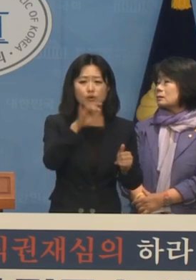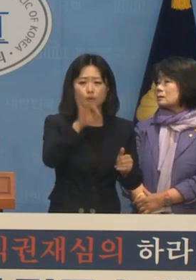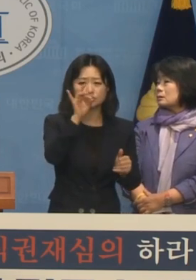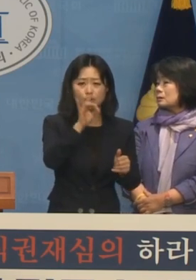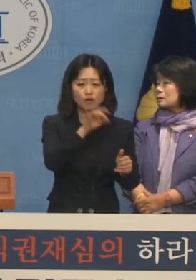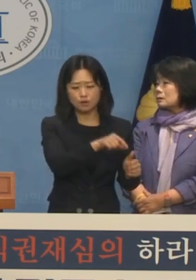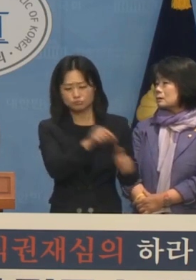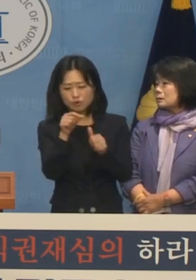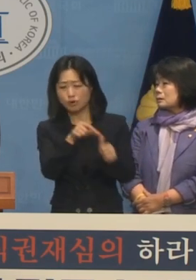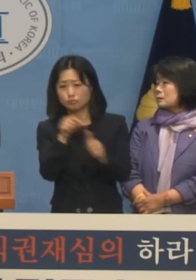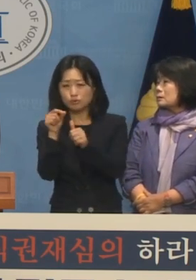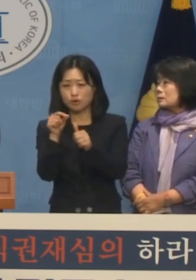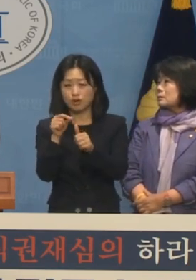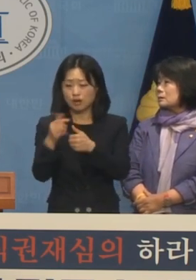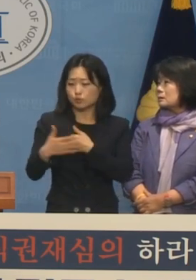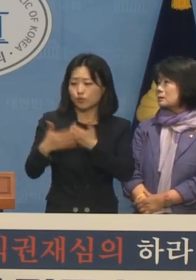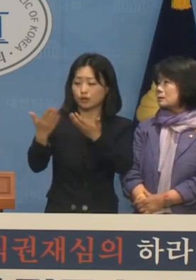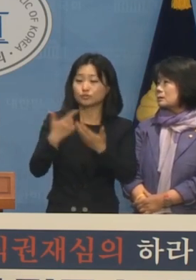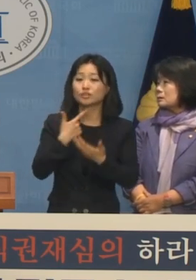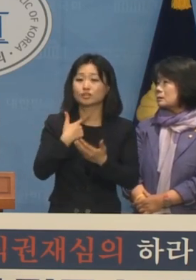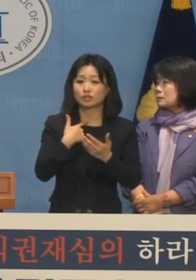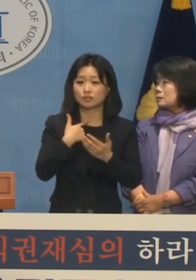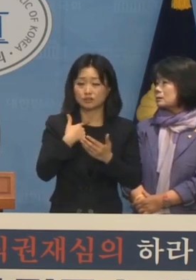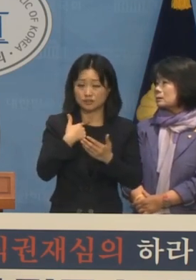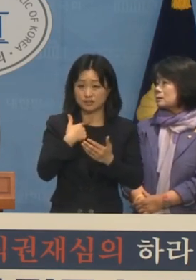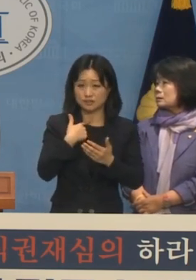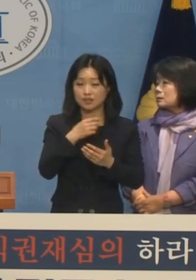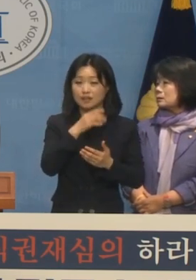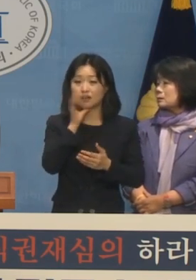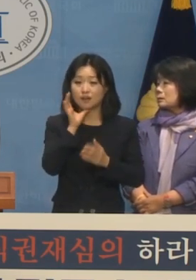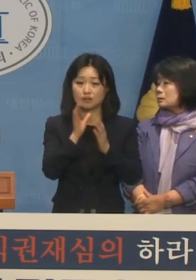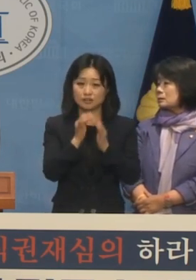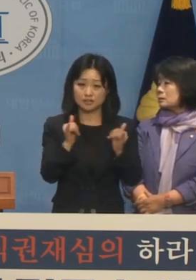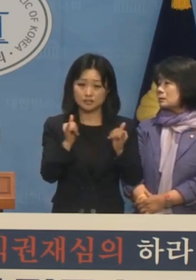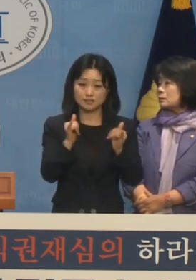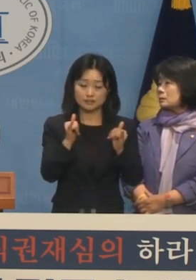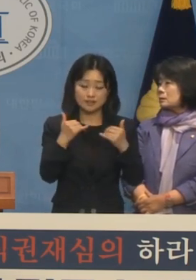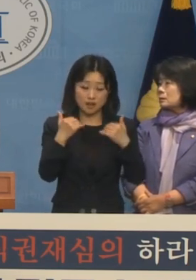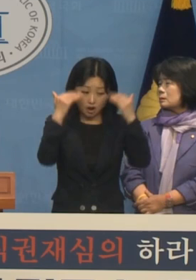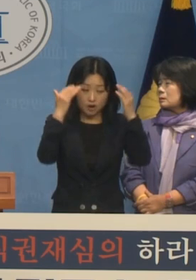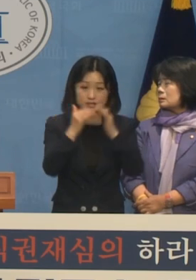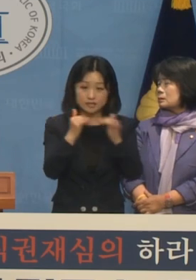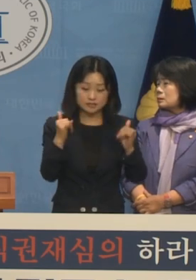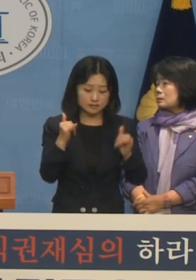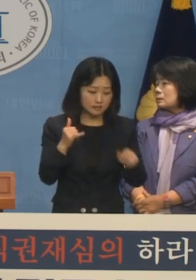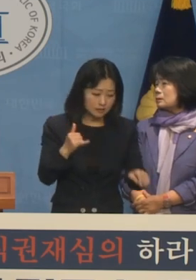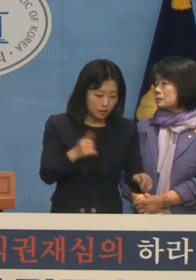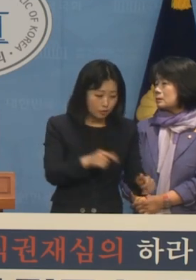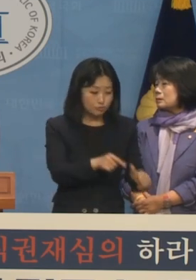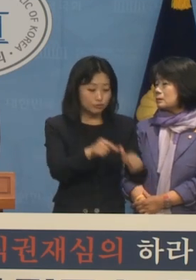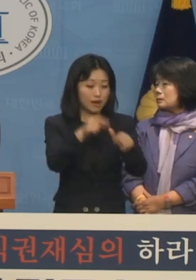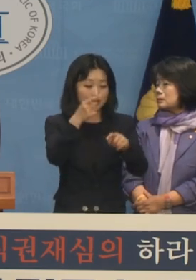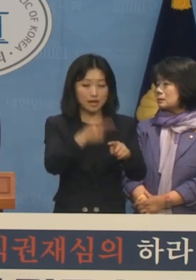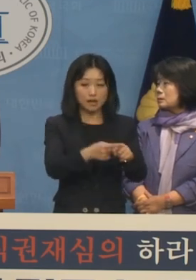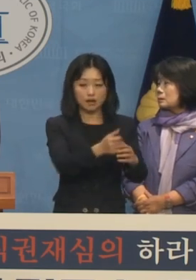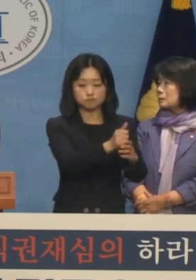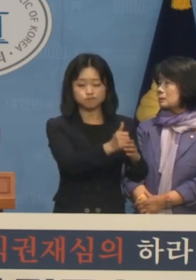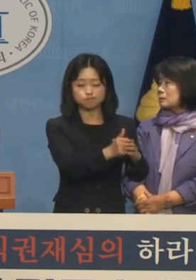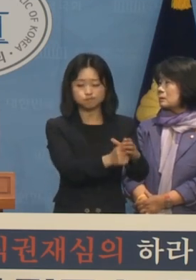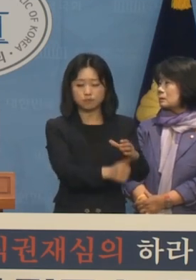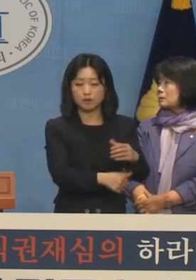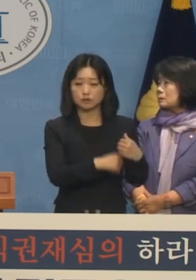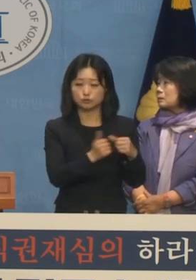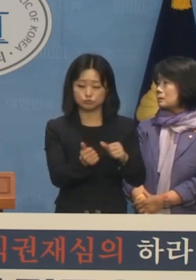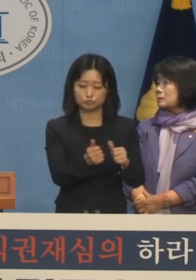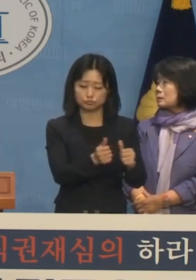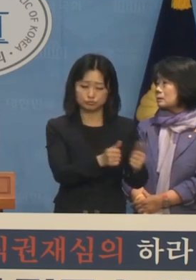보내서 구조활동을 해서 도왔던 분들이 그 배 안에 그냥 수장대에 들어가는 모습을 저는 다 보고 나왔기 때문에